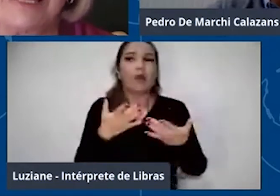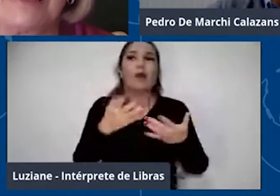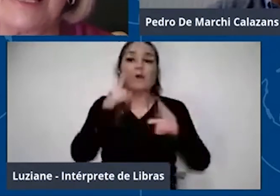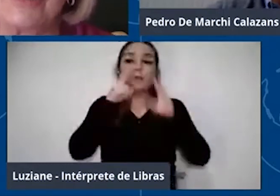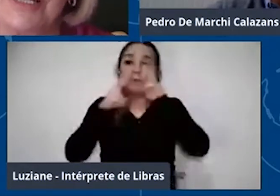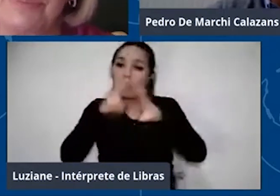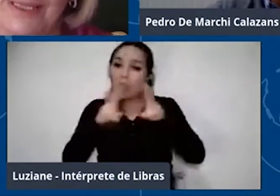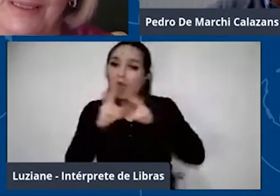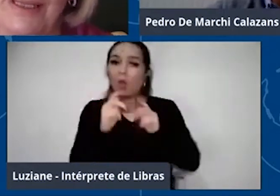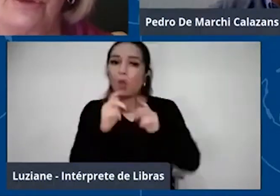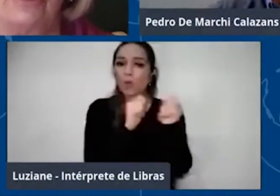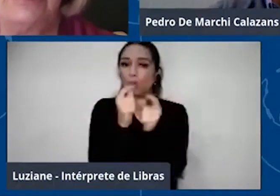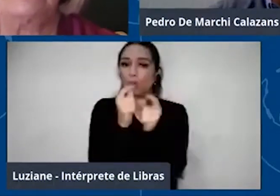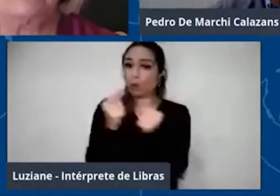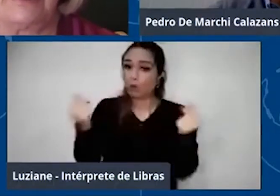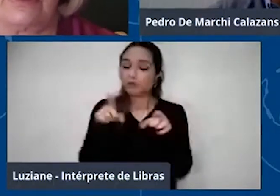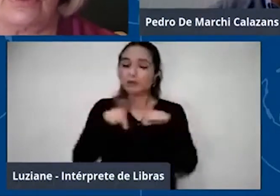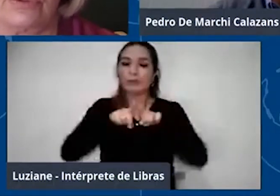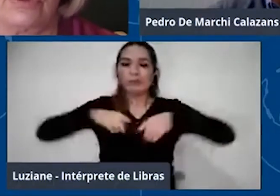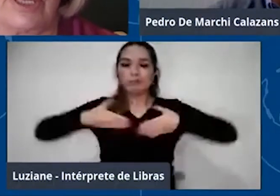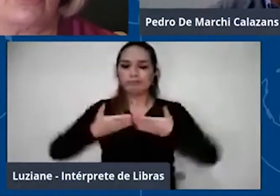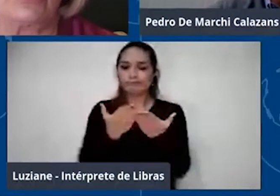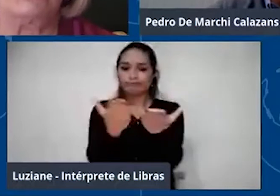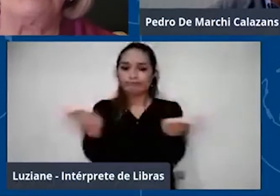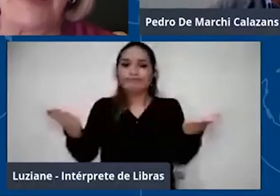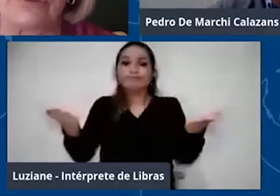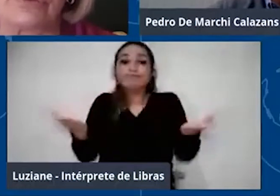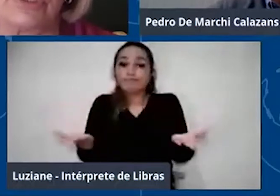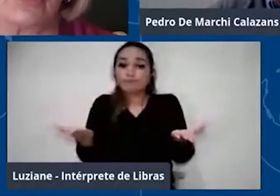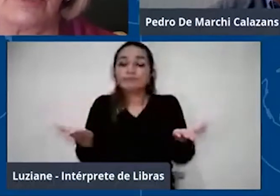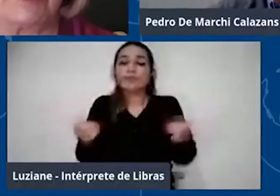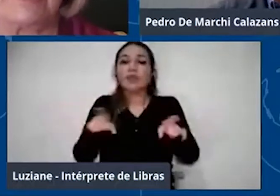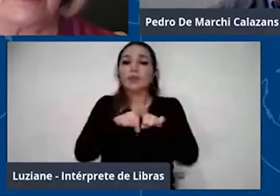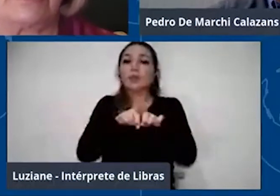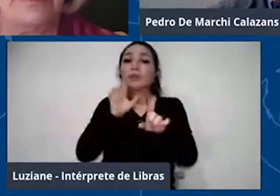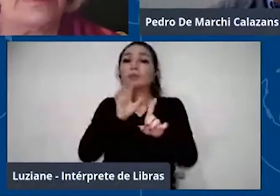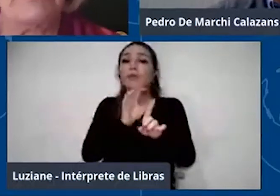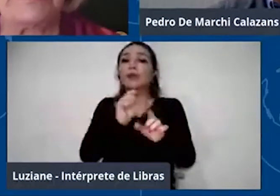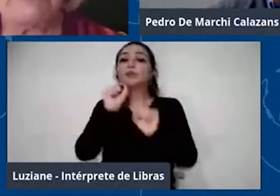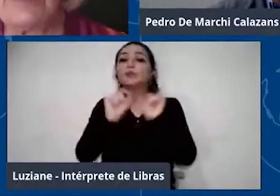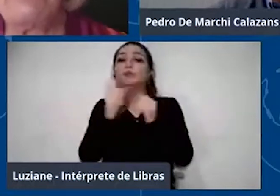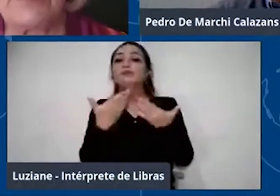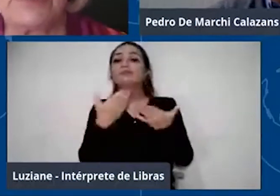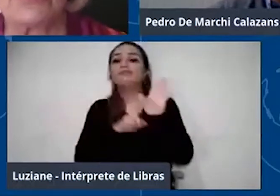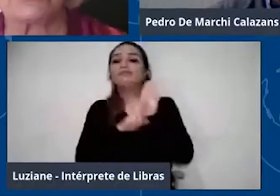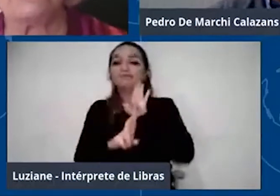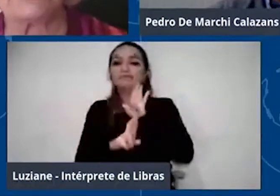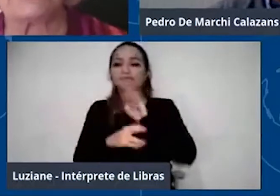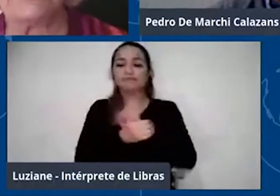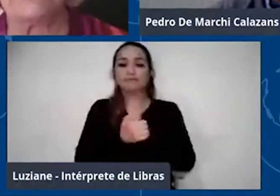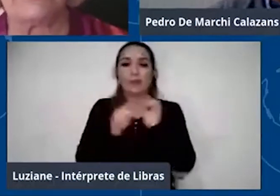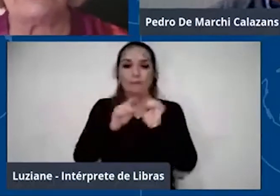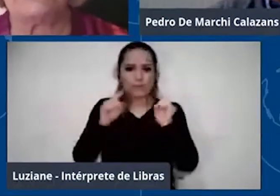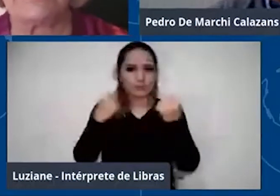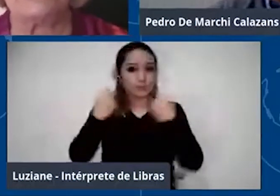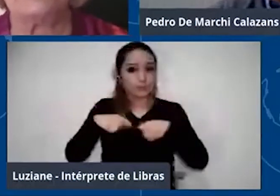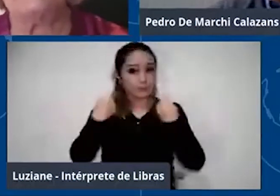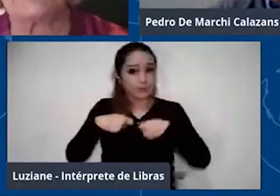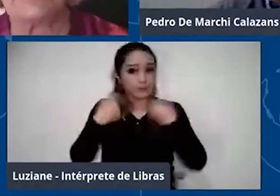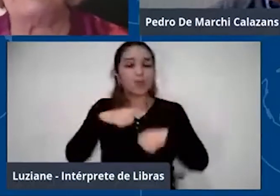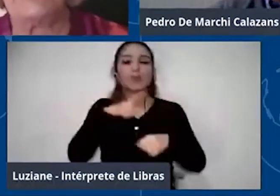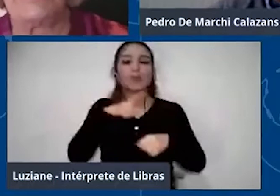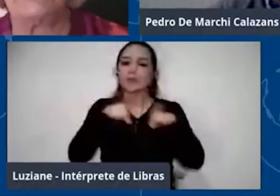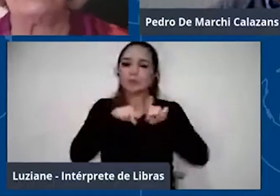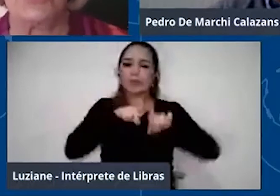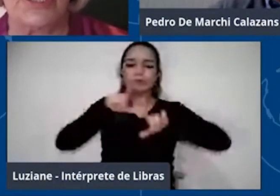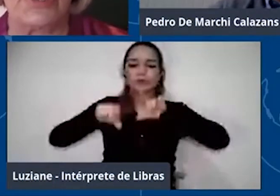a viabilidade ambiental, né, do negócio, o impacto que isso representa, mas é preciso que você tenha